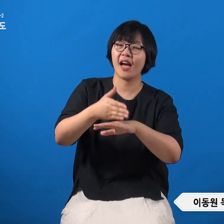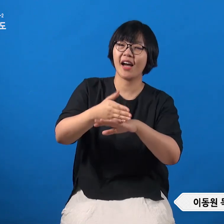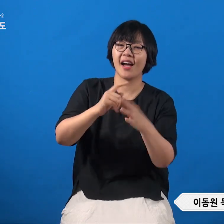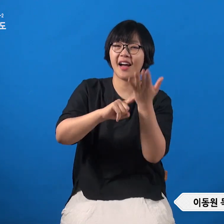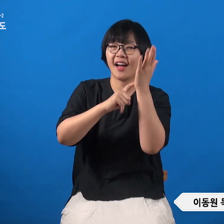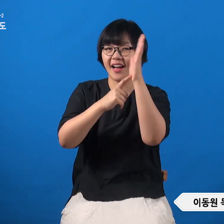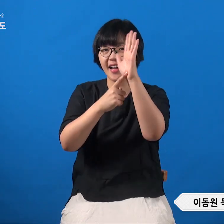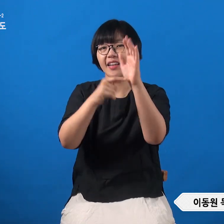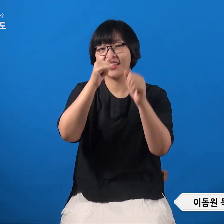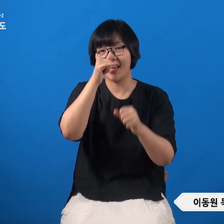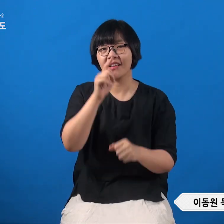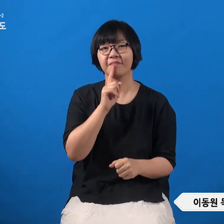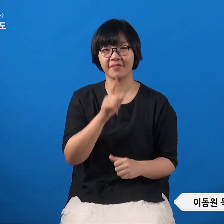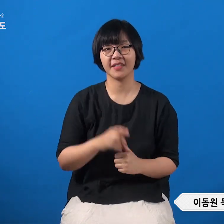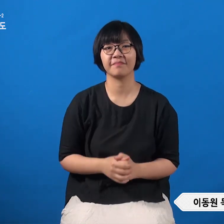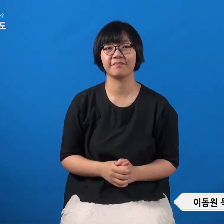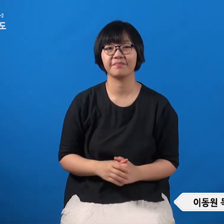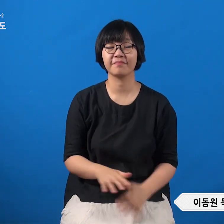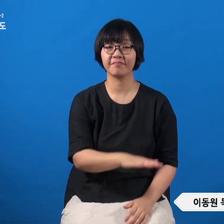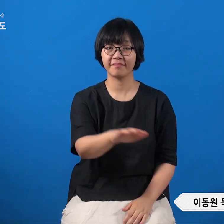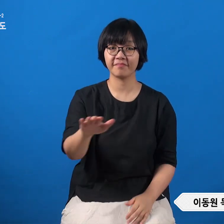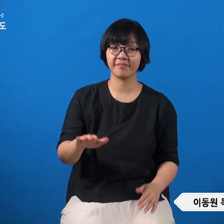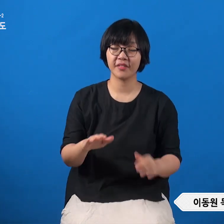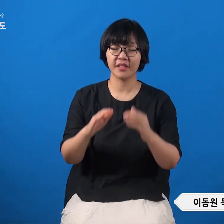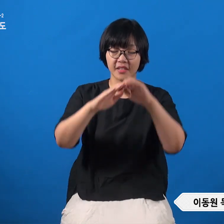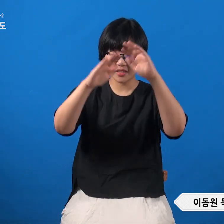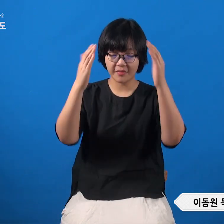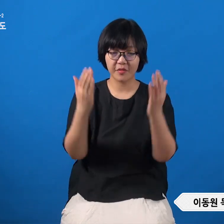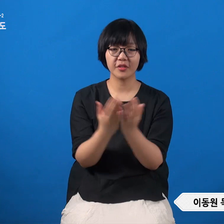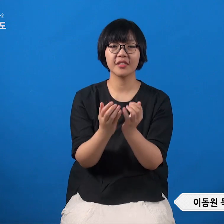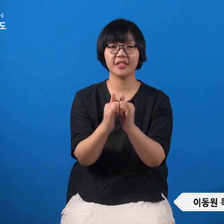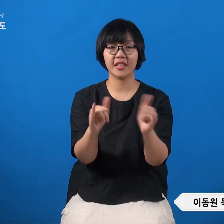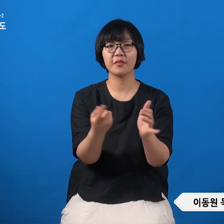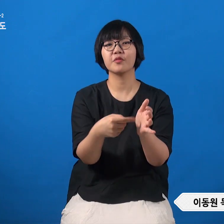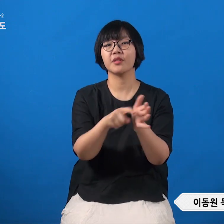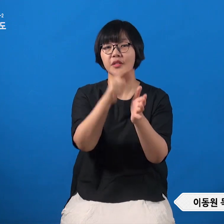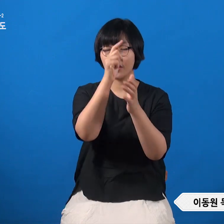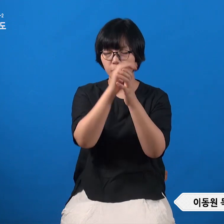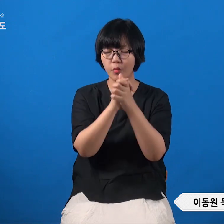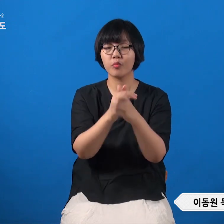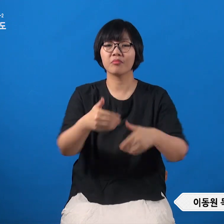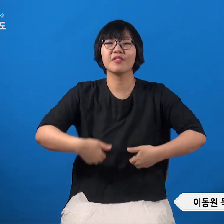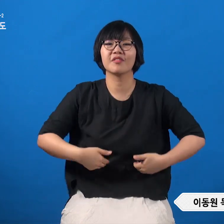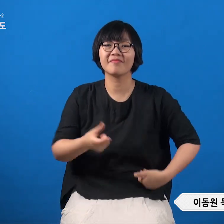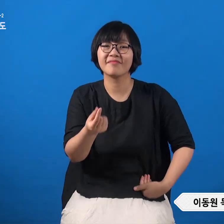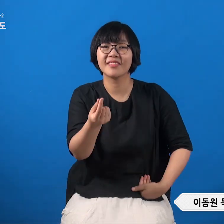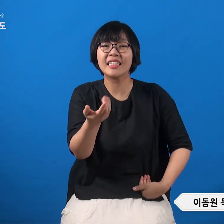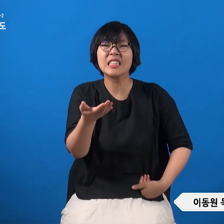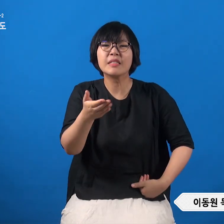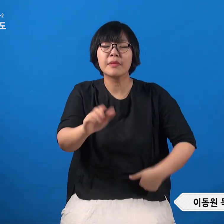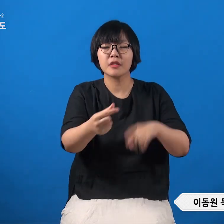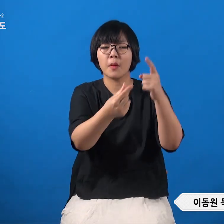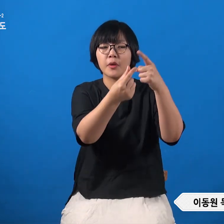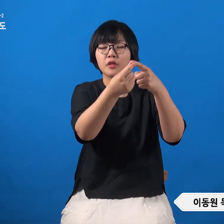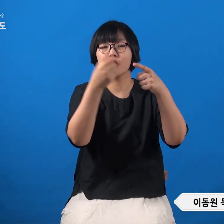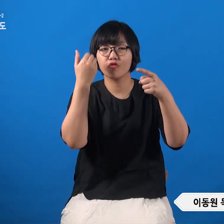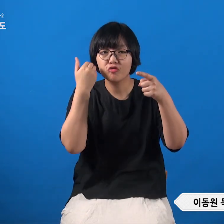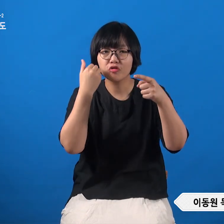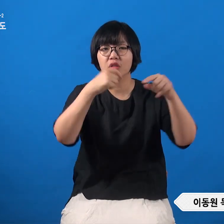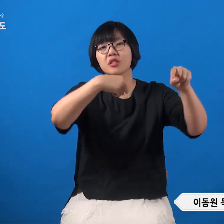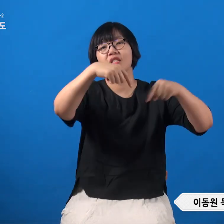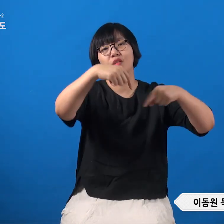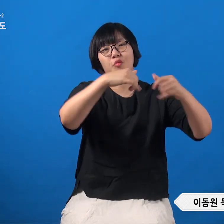감사이고, 우리가 모든 사람을 위해서 기도하되 특별히 지도자들을 위해서 간구하고